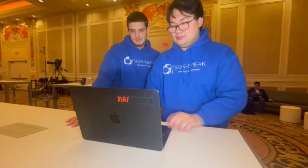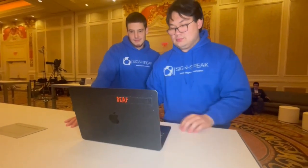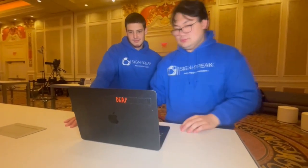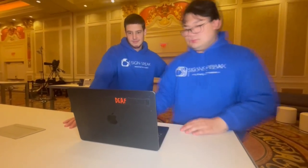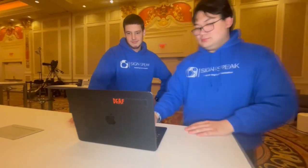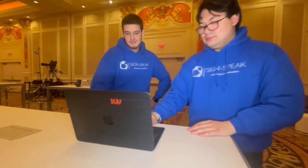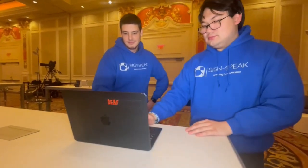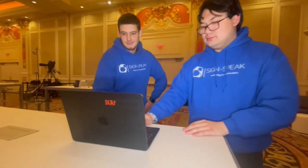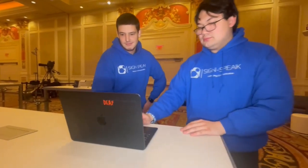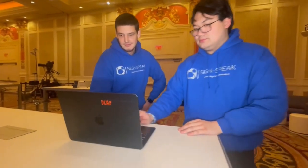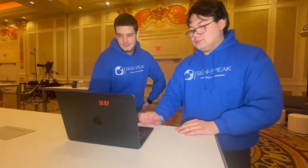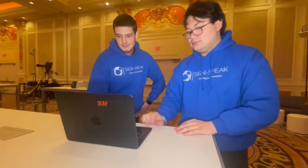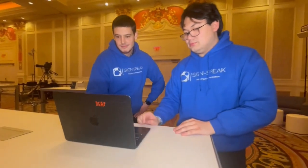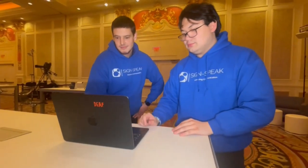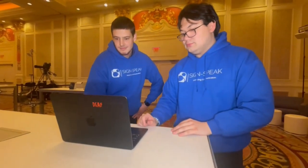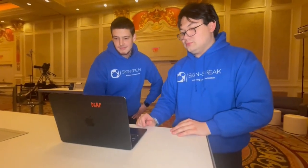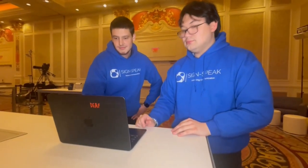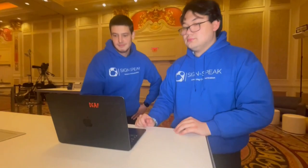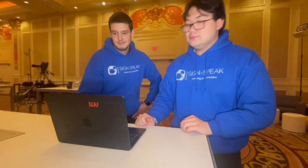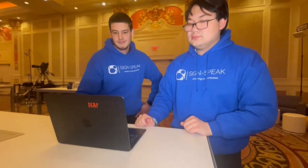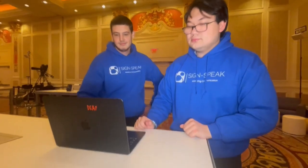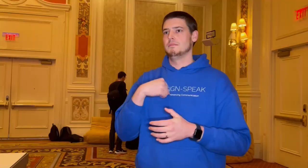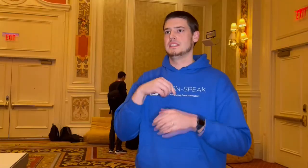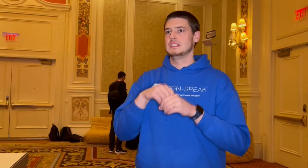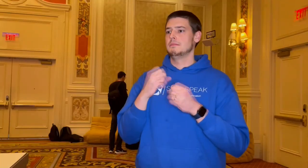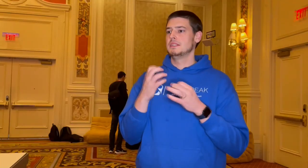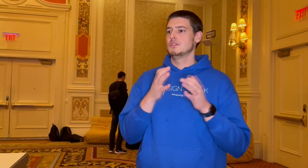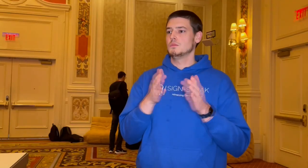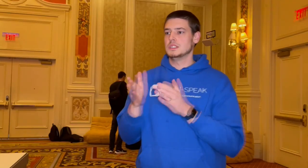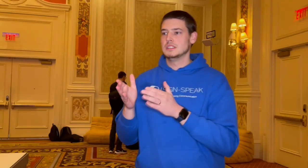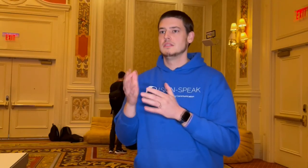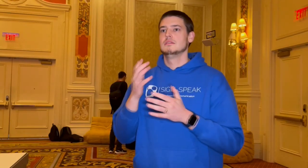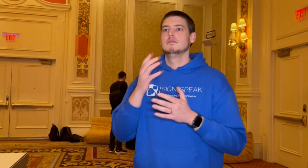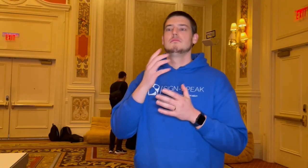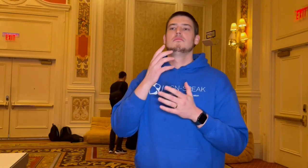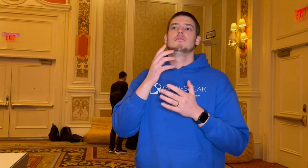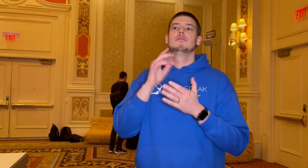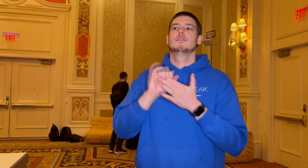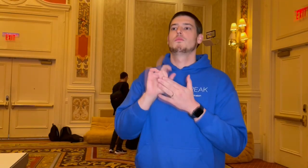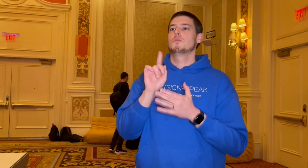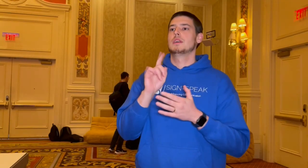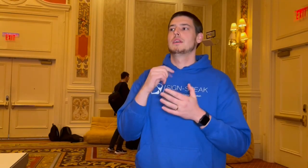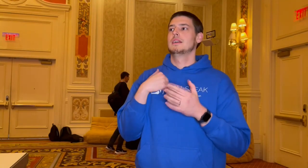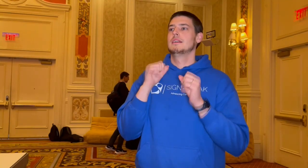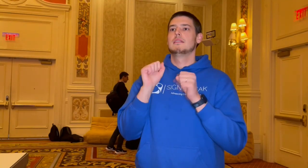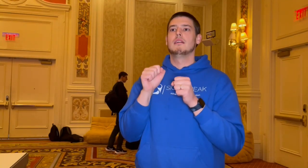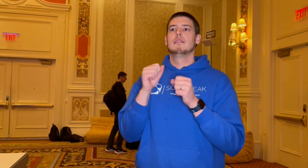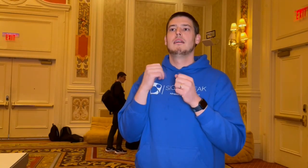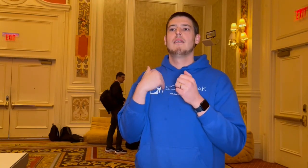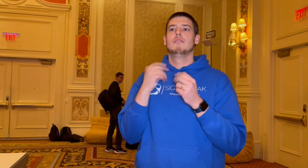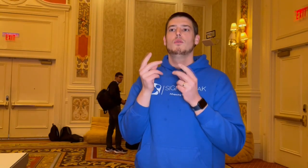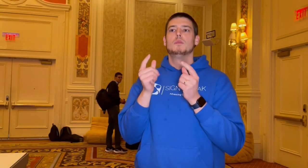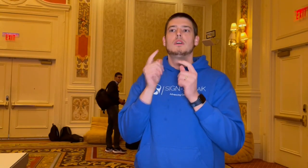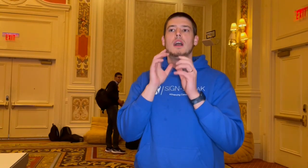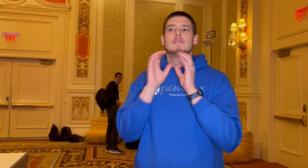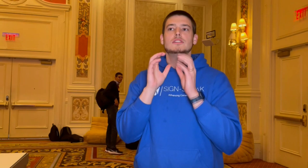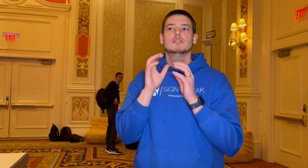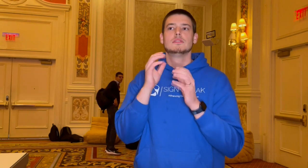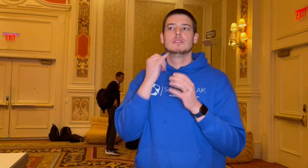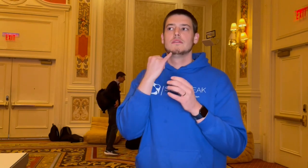aplicación le ha cambiado su día a día. Bueno, me ha beneficiado bien mucho. He podido, por ejemplo, tener